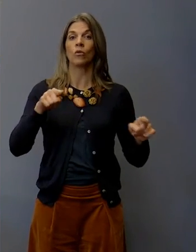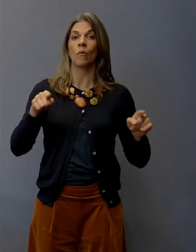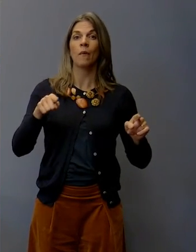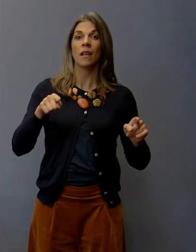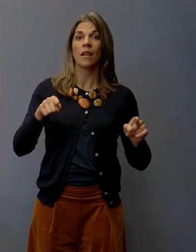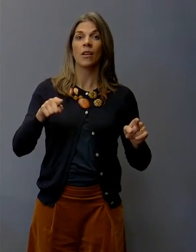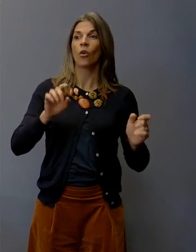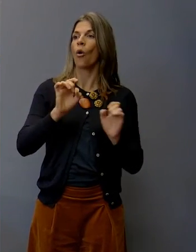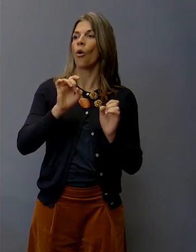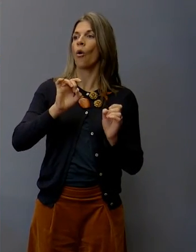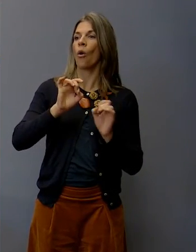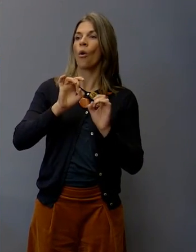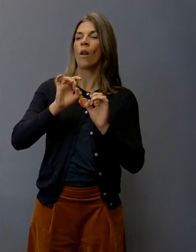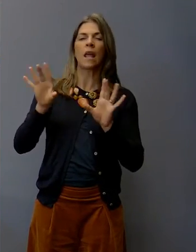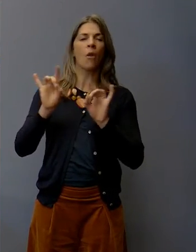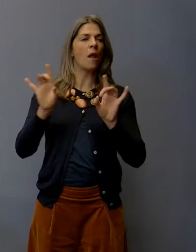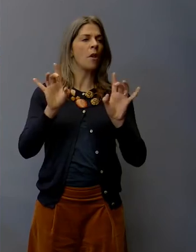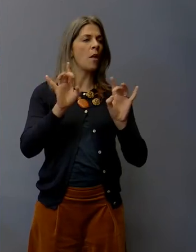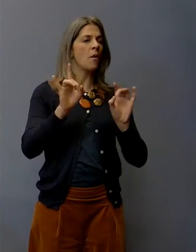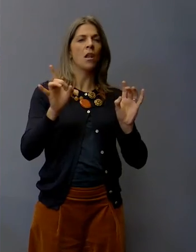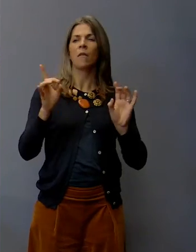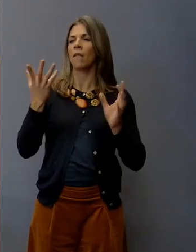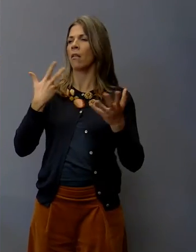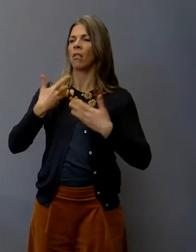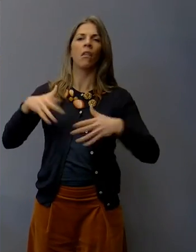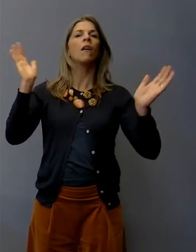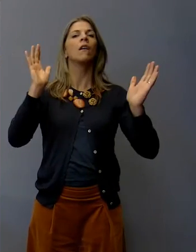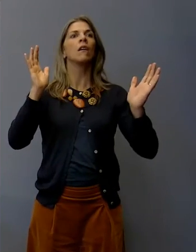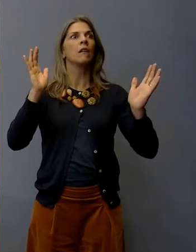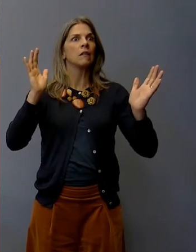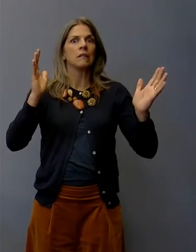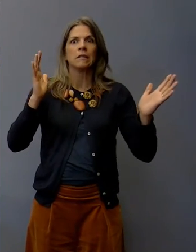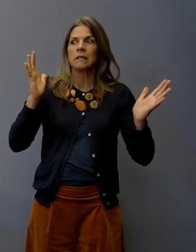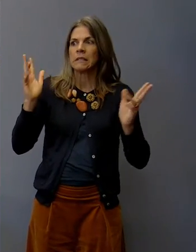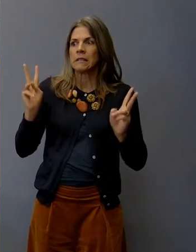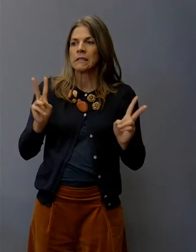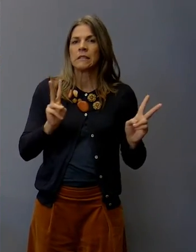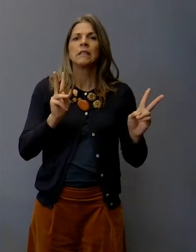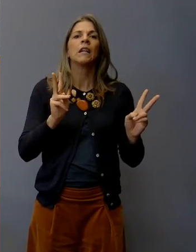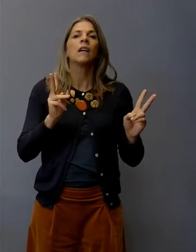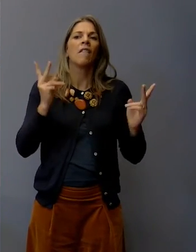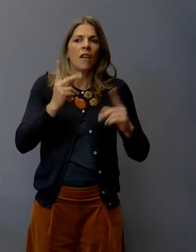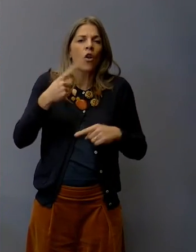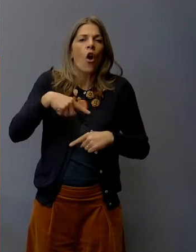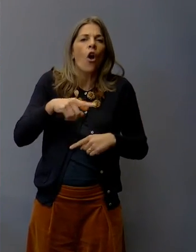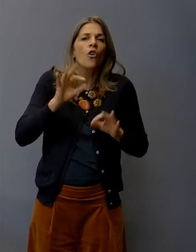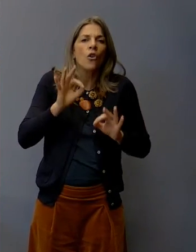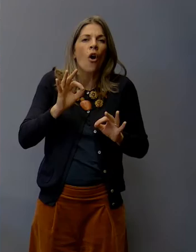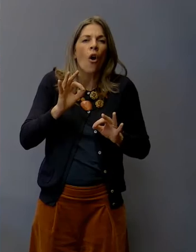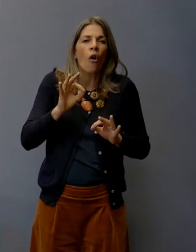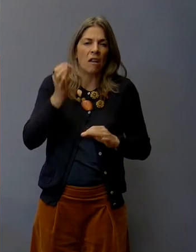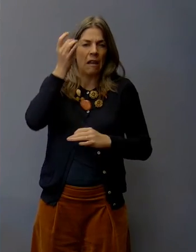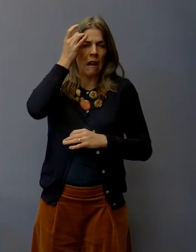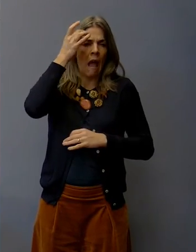l'azione è sfrenata noi siamo uno dei pochi comuni che attivato delle